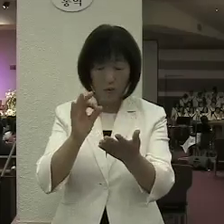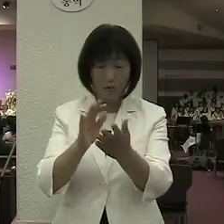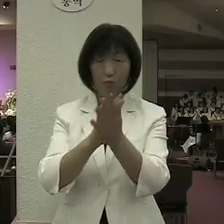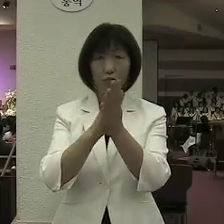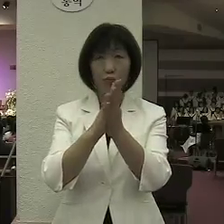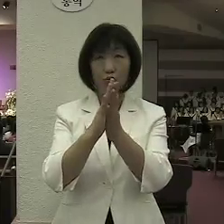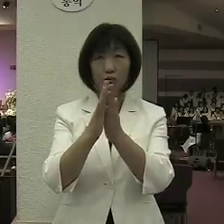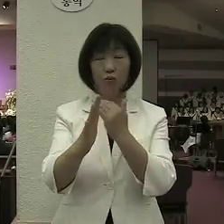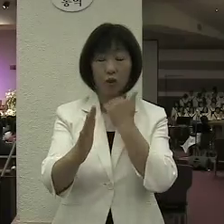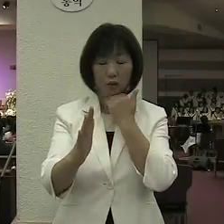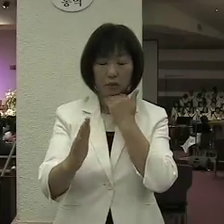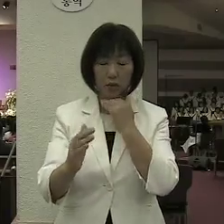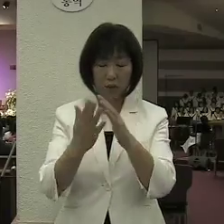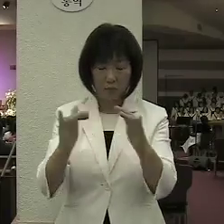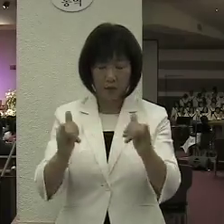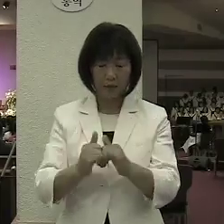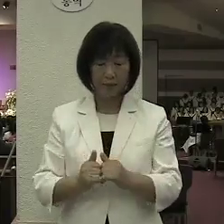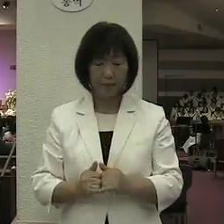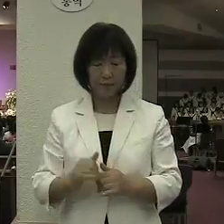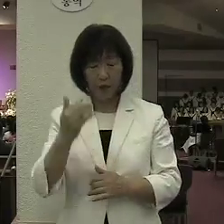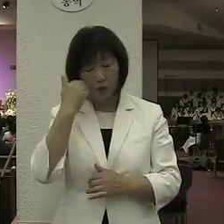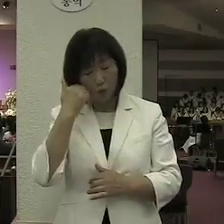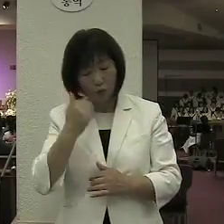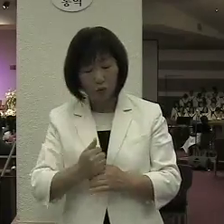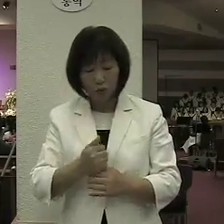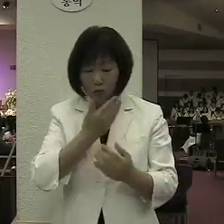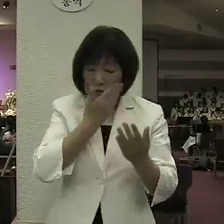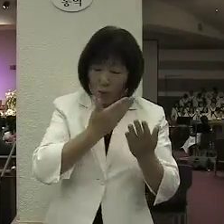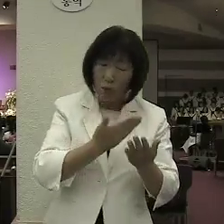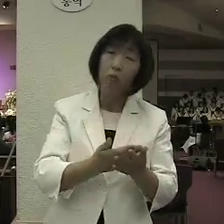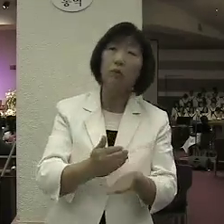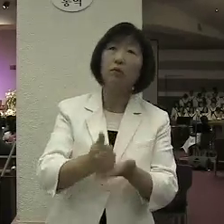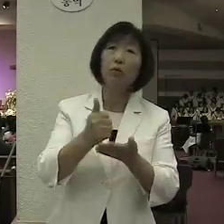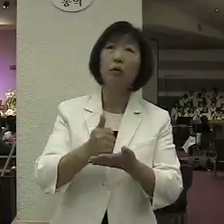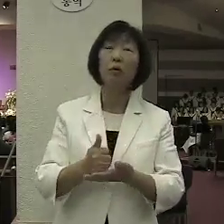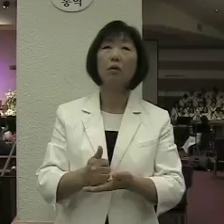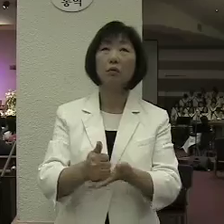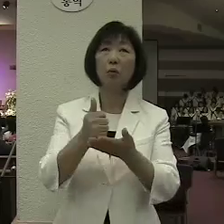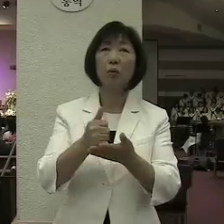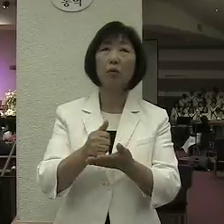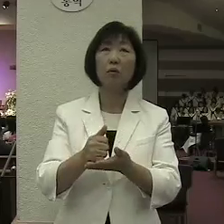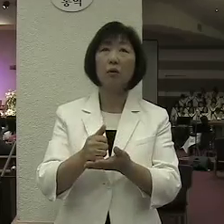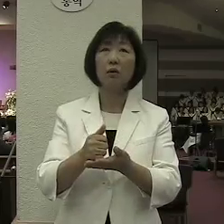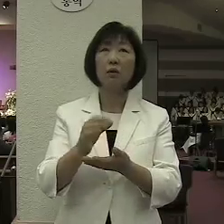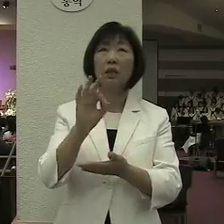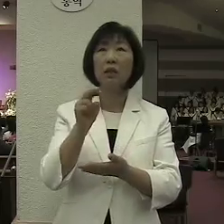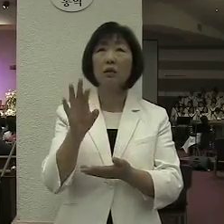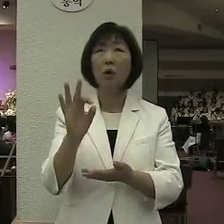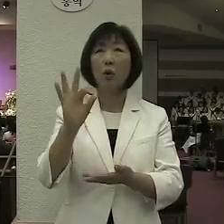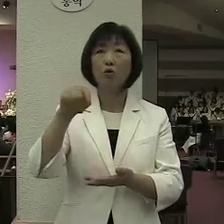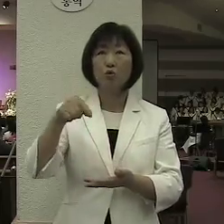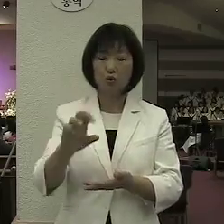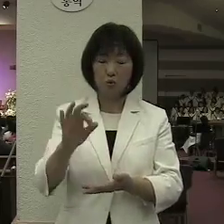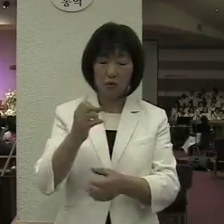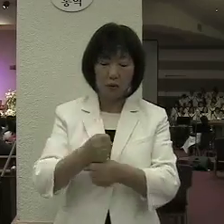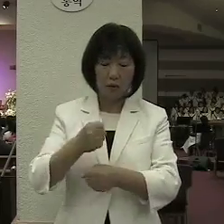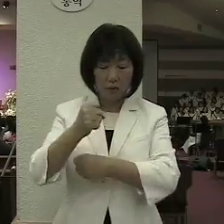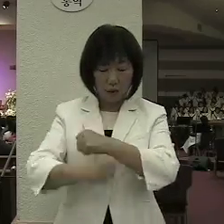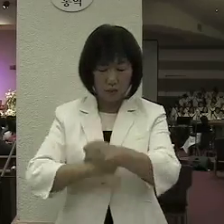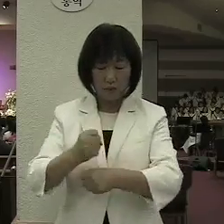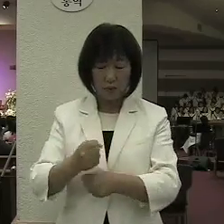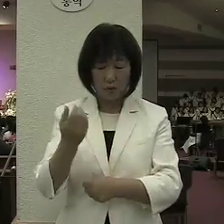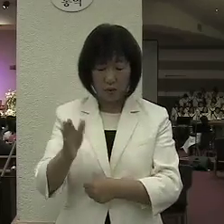있는 곳에 사람들이 끊임없이 줄을 서서 보고 있습니다. 평양에 가보면은 김일성 죽은 시체를